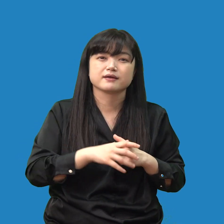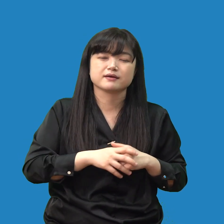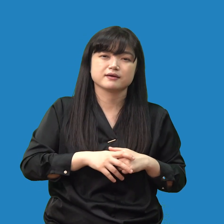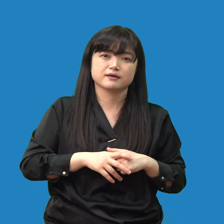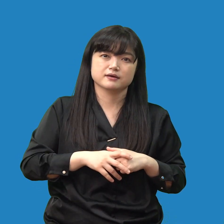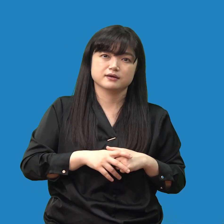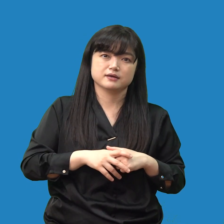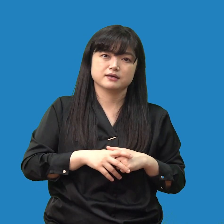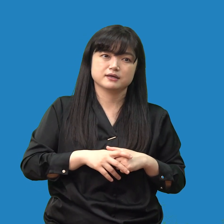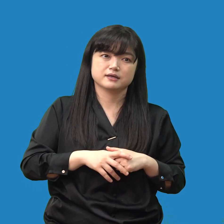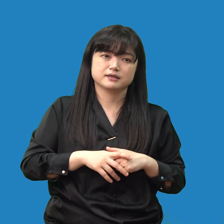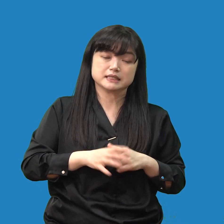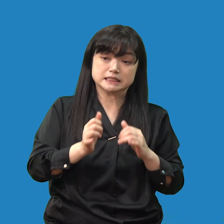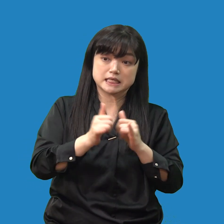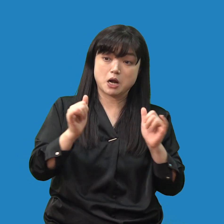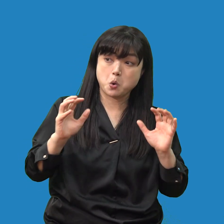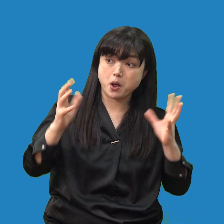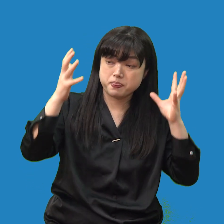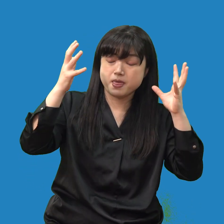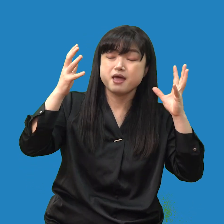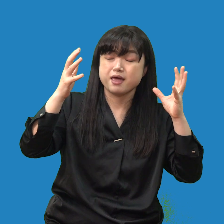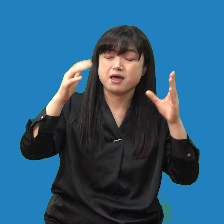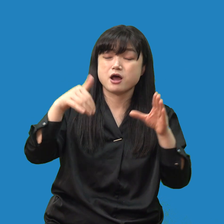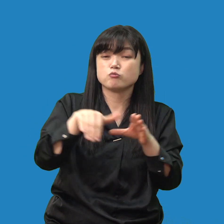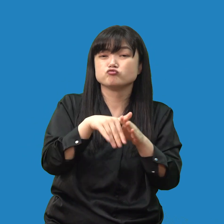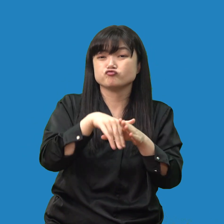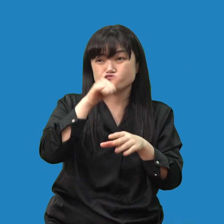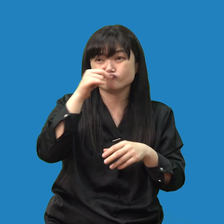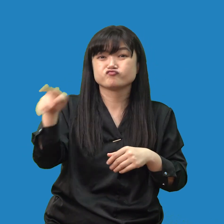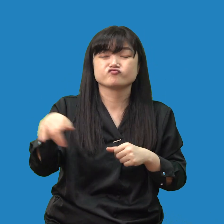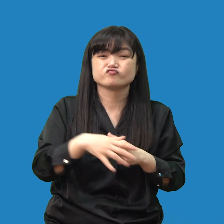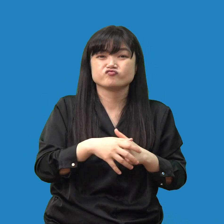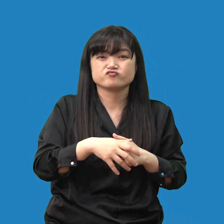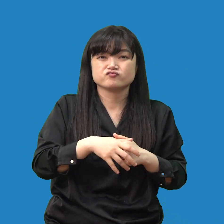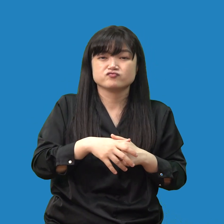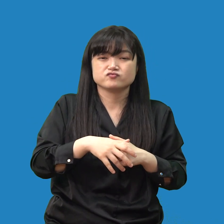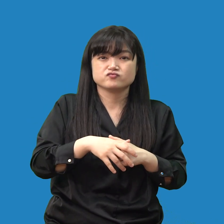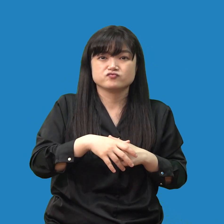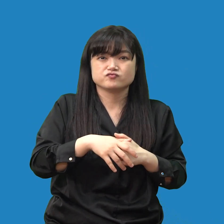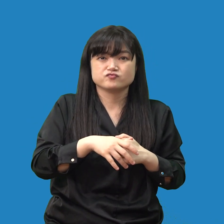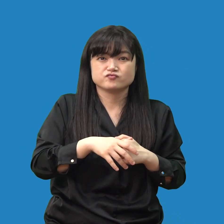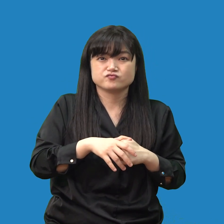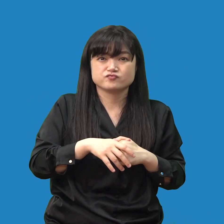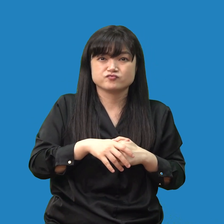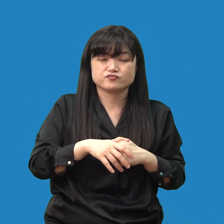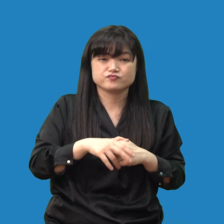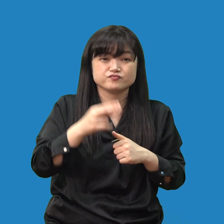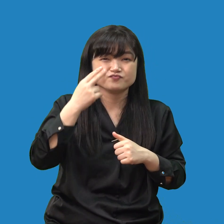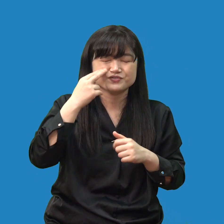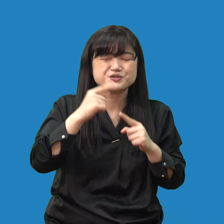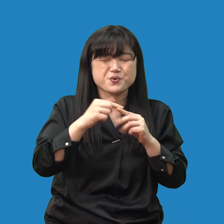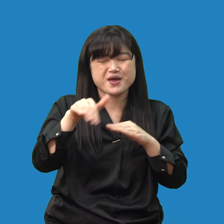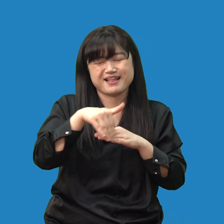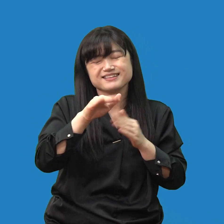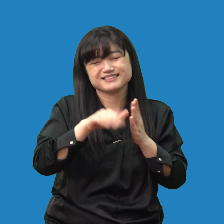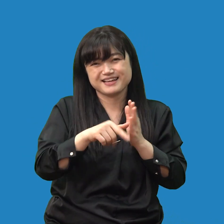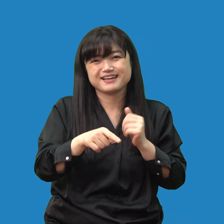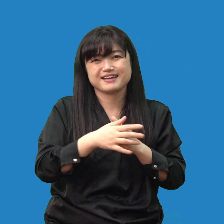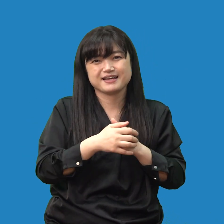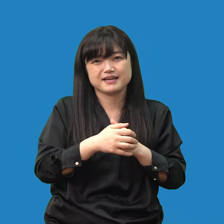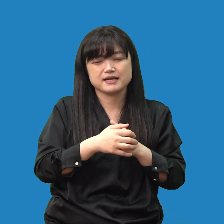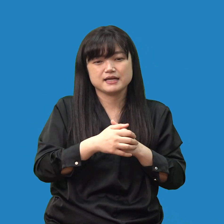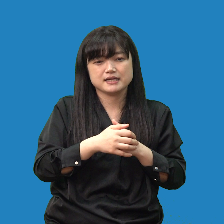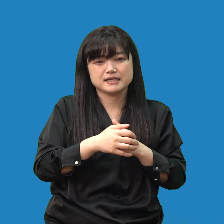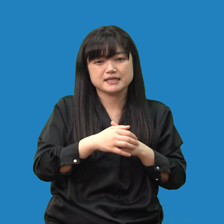역시도 이 사람들을 환대하는 문화가 깊이 뿌리 내려 있습니다. 저희가 그 미국 교회를 다녔는데